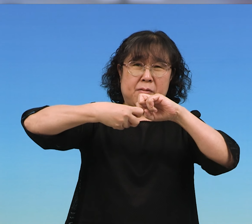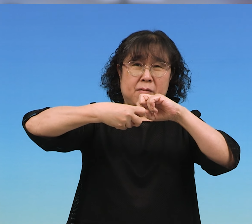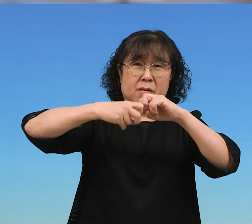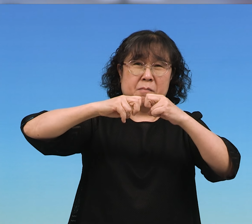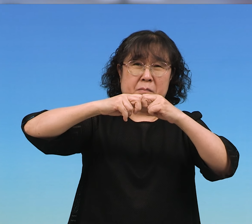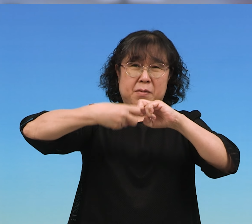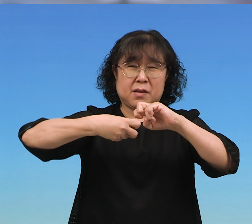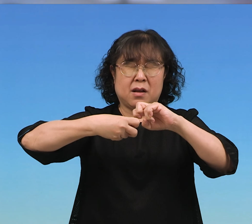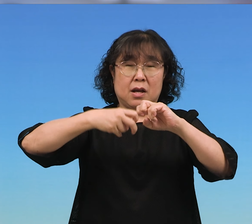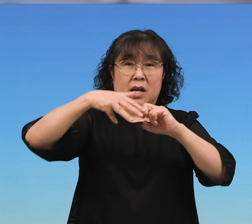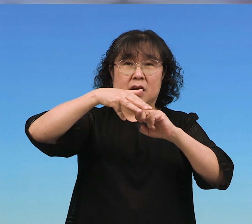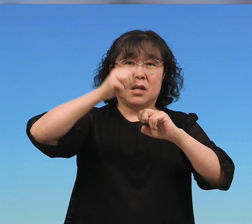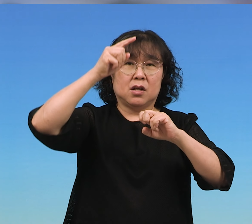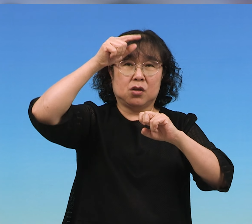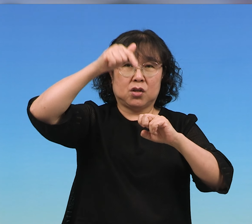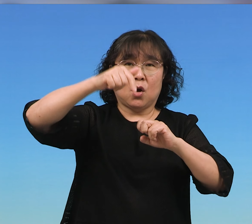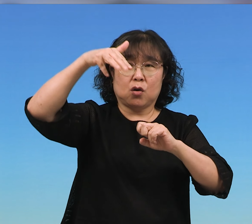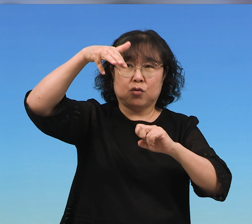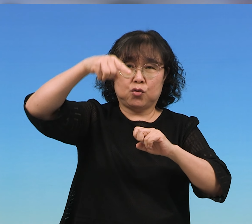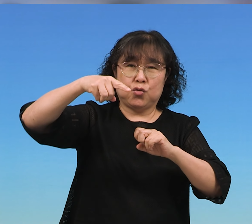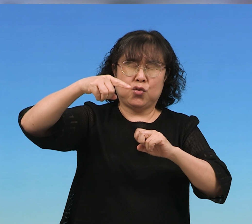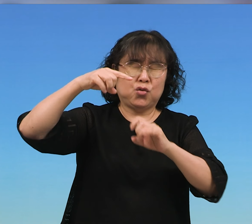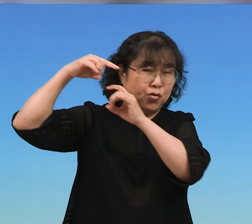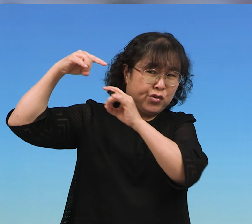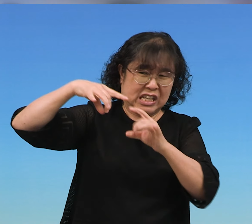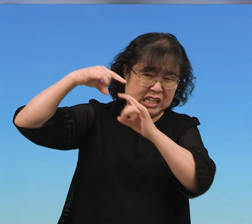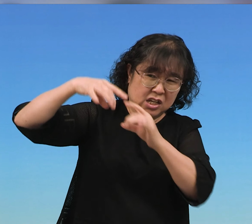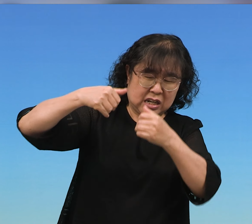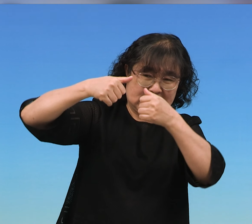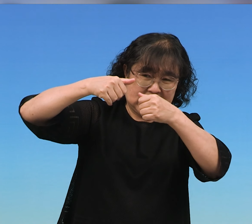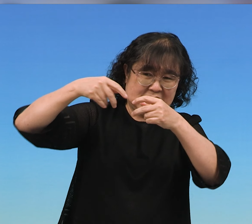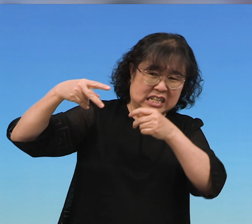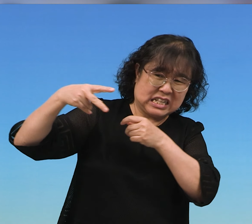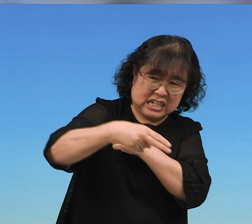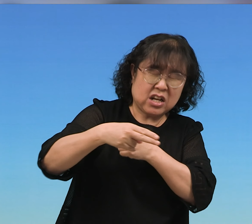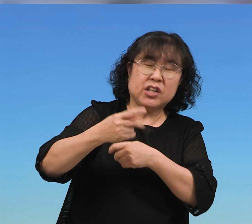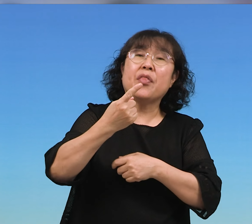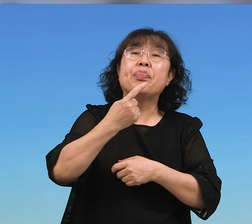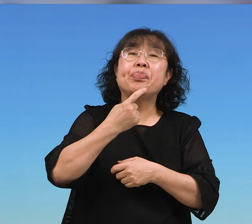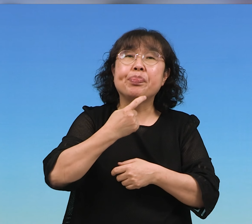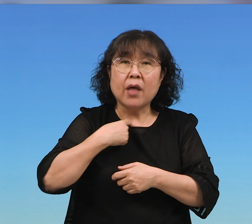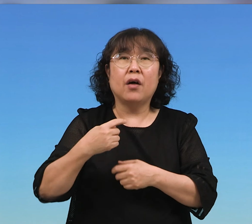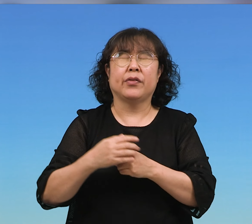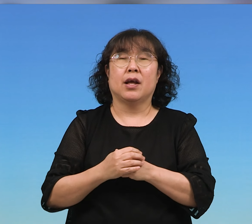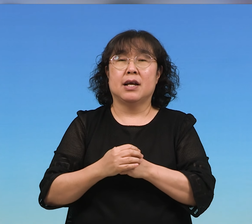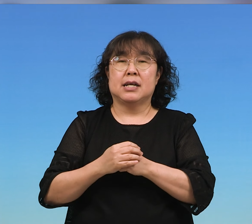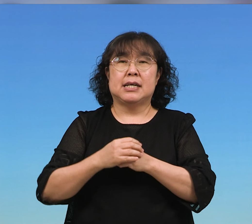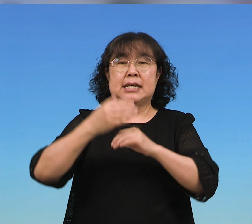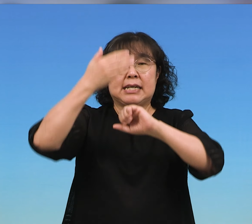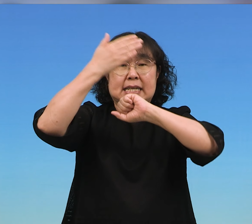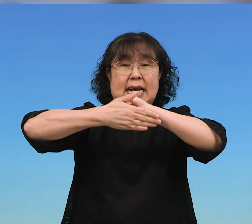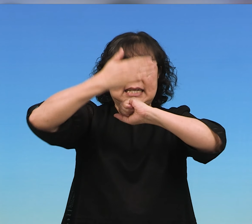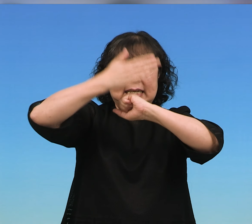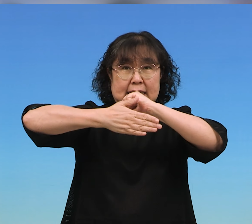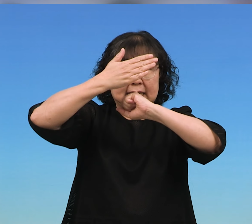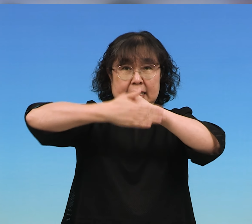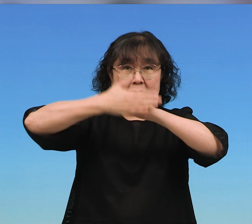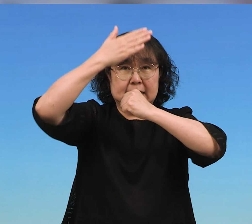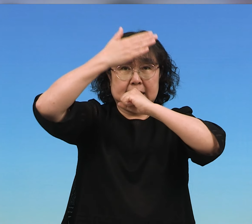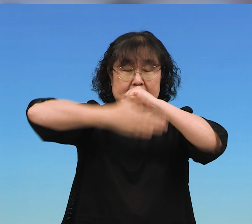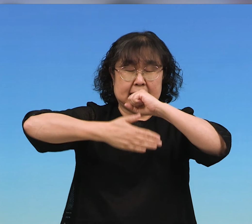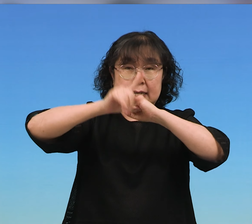거예요. 그런데 이 사진은 어떻게 이걸 구했나 했더니요 지금 본인은 사고 후에 의식이 없어